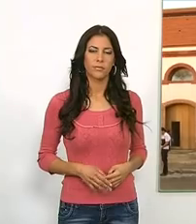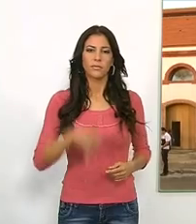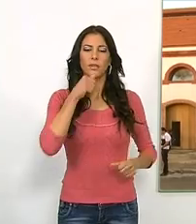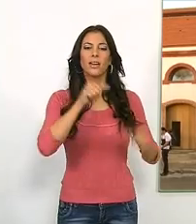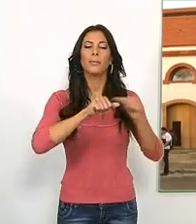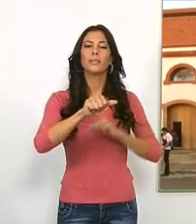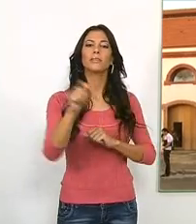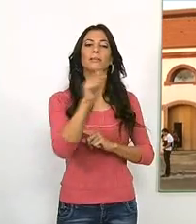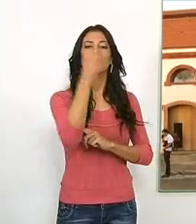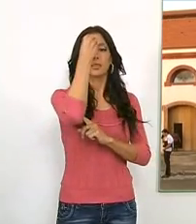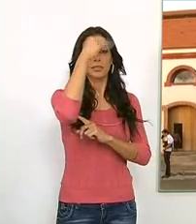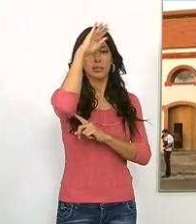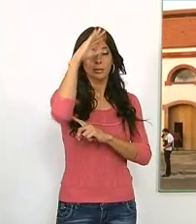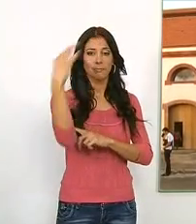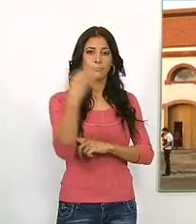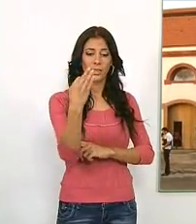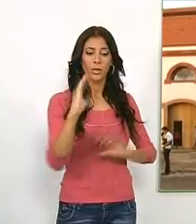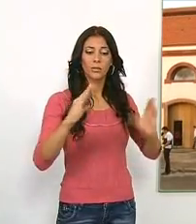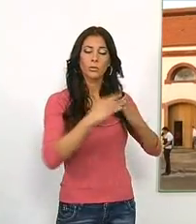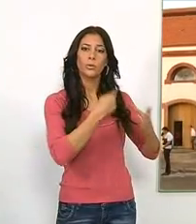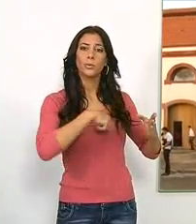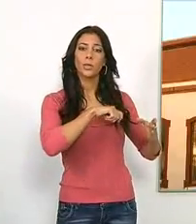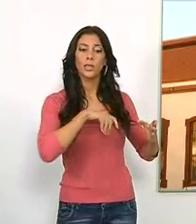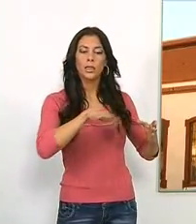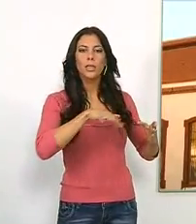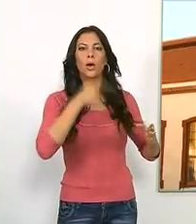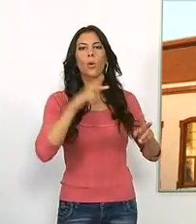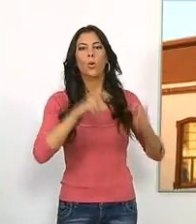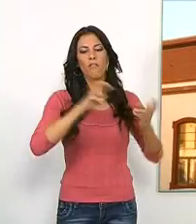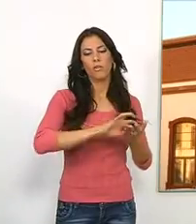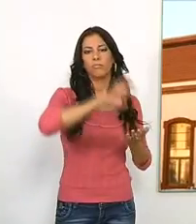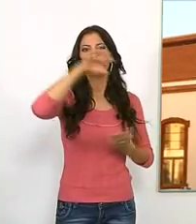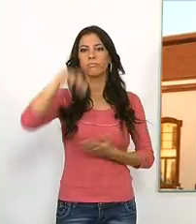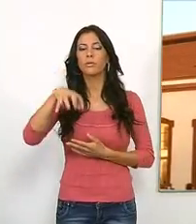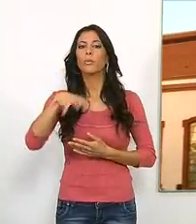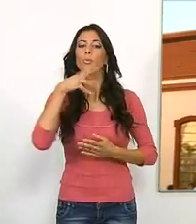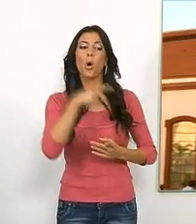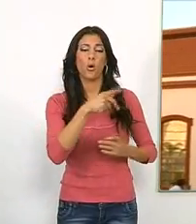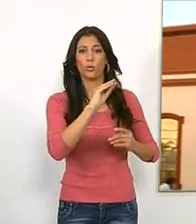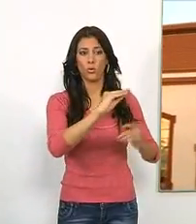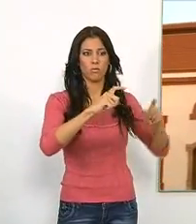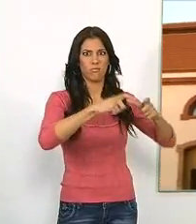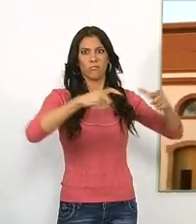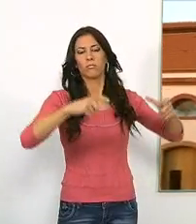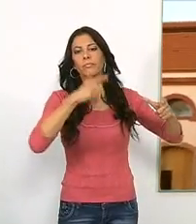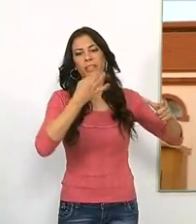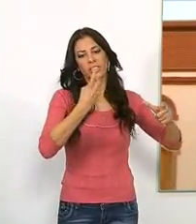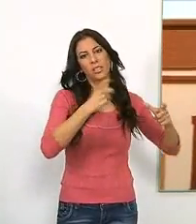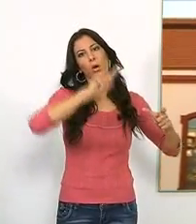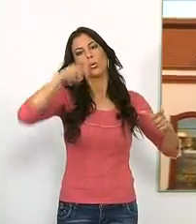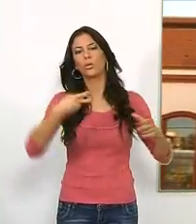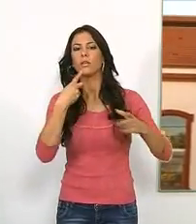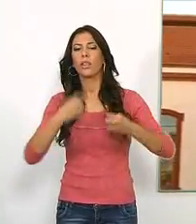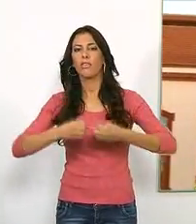a partir de enero la policía local de modil tendrá una nueva ubicación de acuerdo con la plantilla que tiene la primera edir